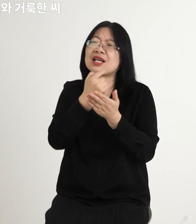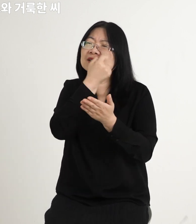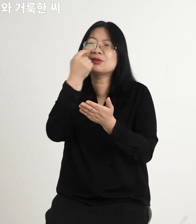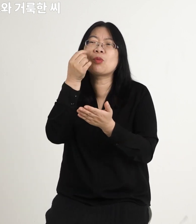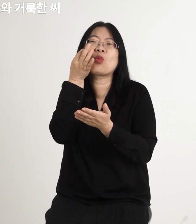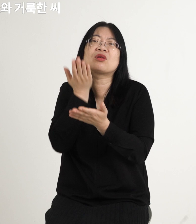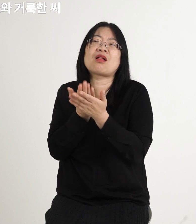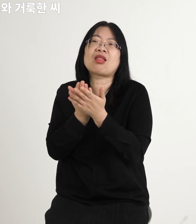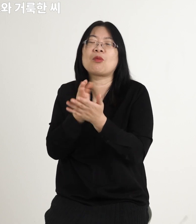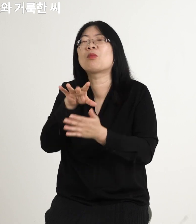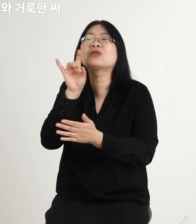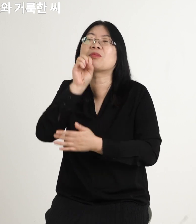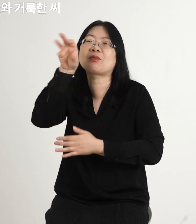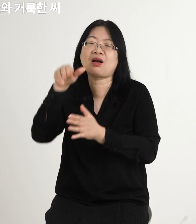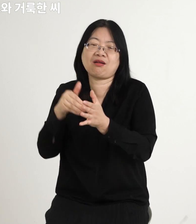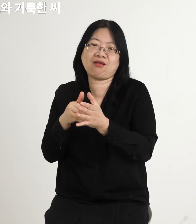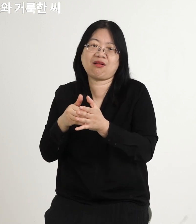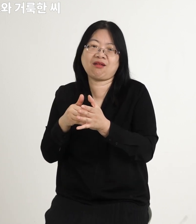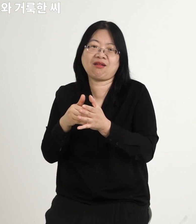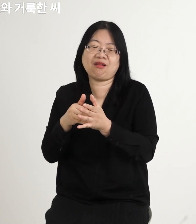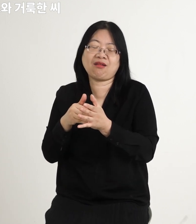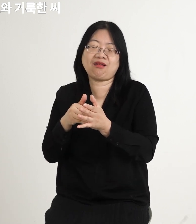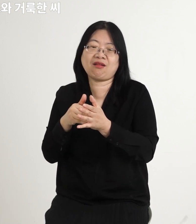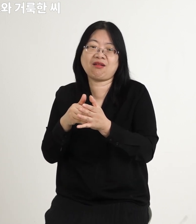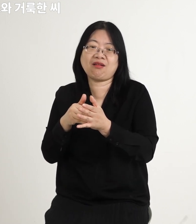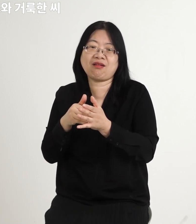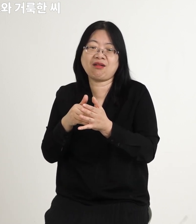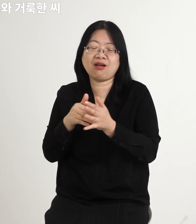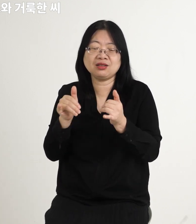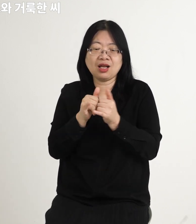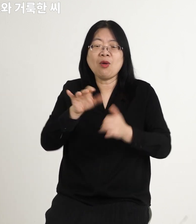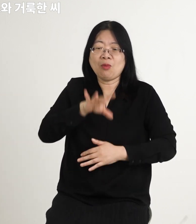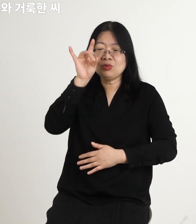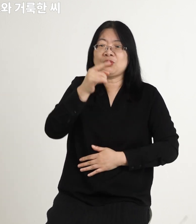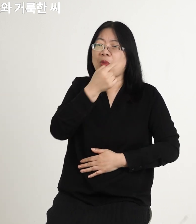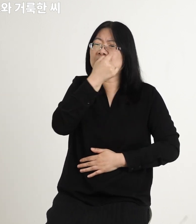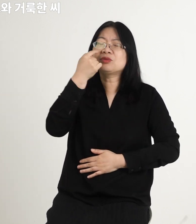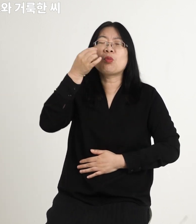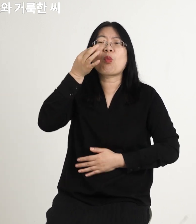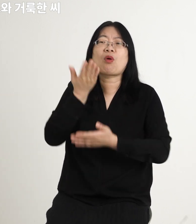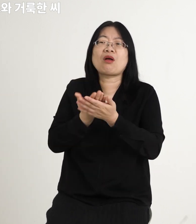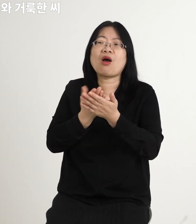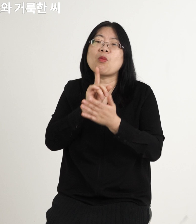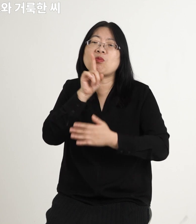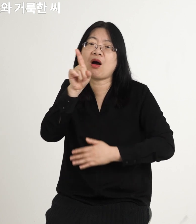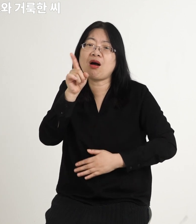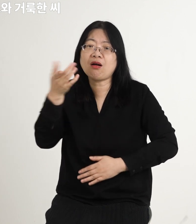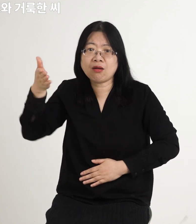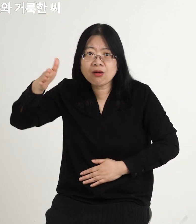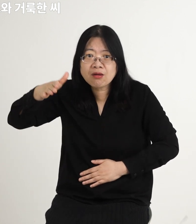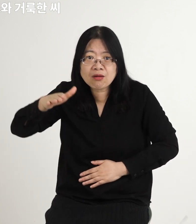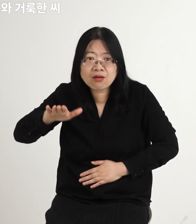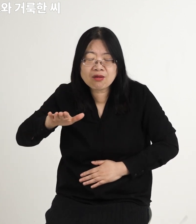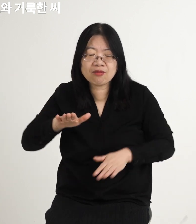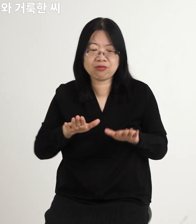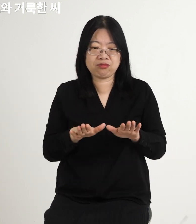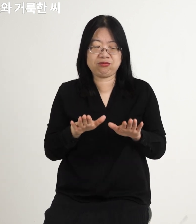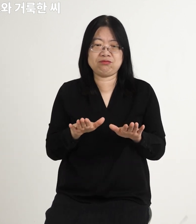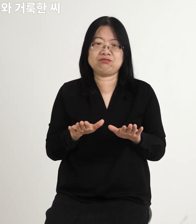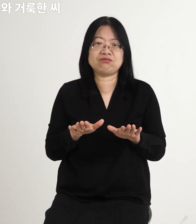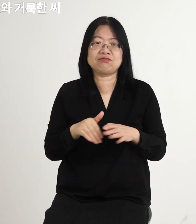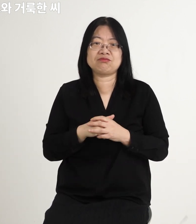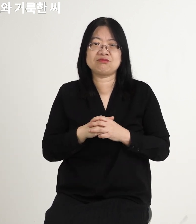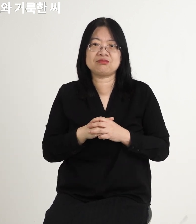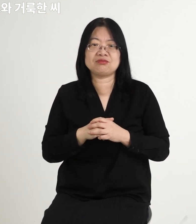모든 징표가 이런 패턴을 벗어나지 사람 쪽에서 먼저 구해요. 자, 그런데 오늘